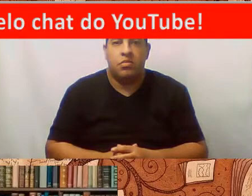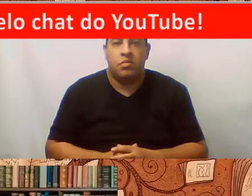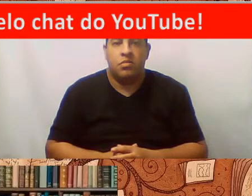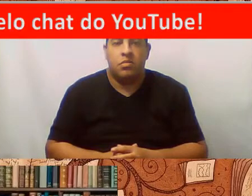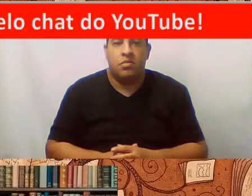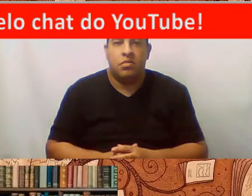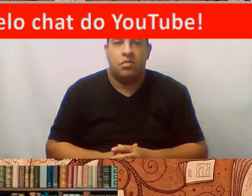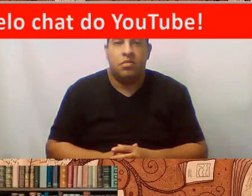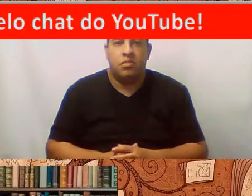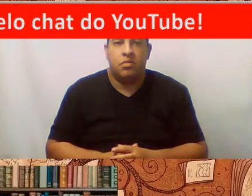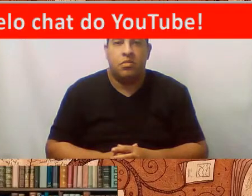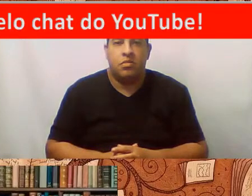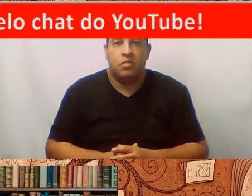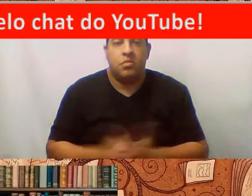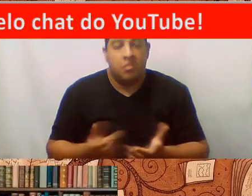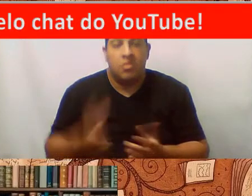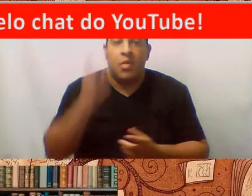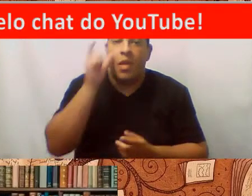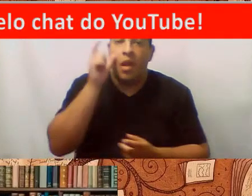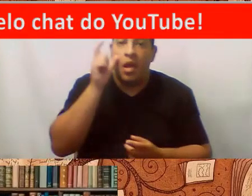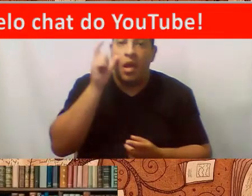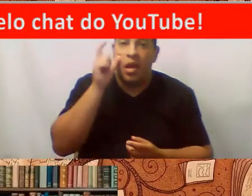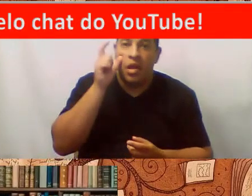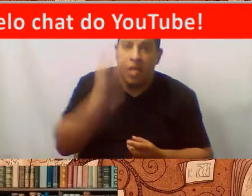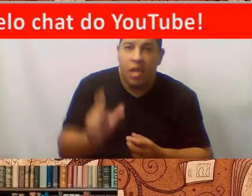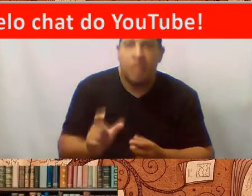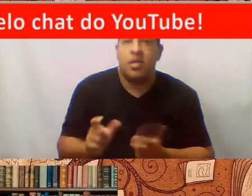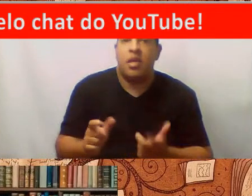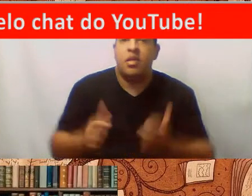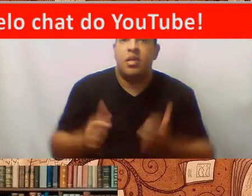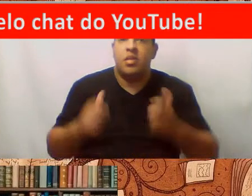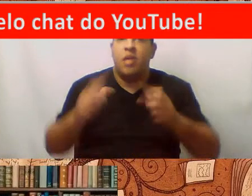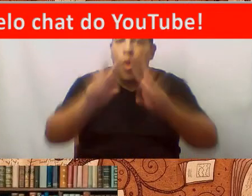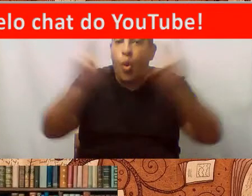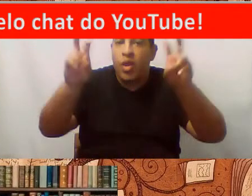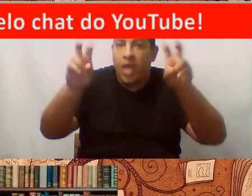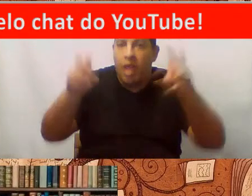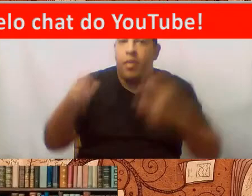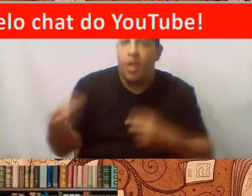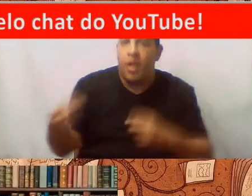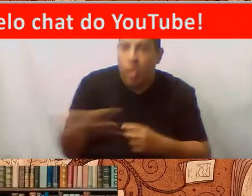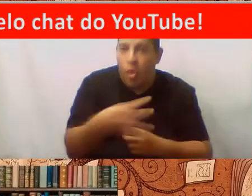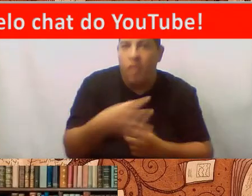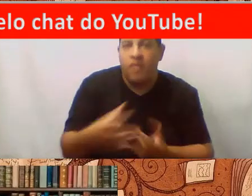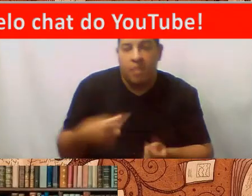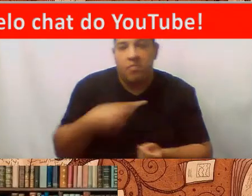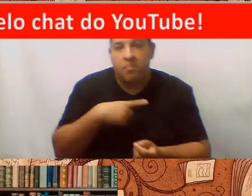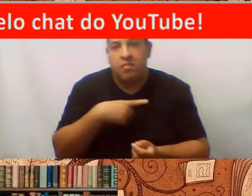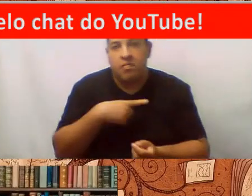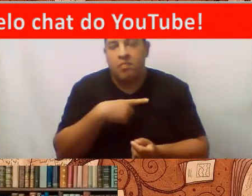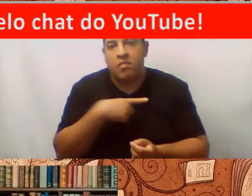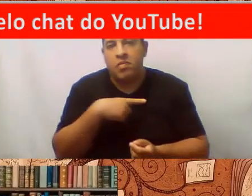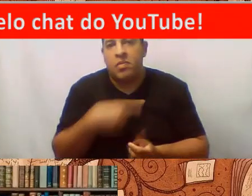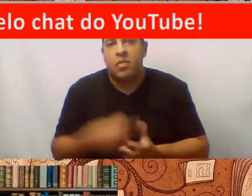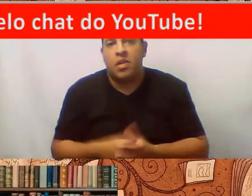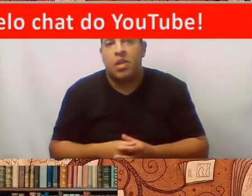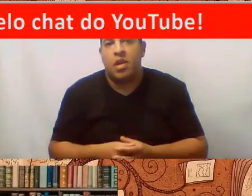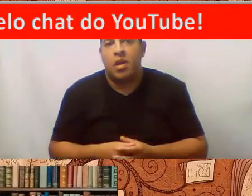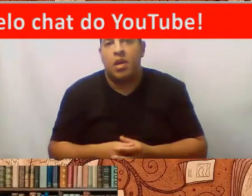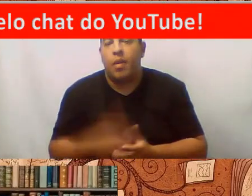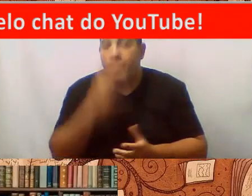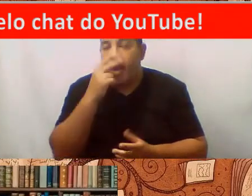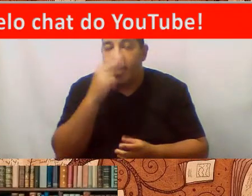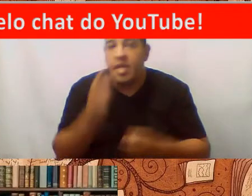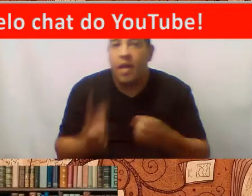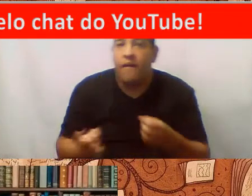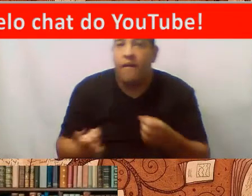afirmado, né? É interessante como essa pauta nova neopentecostal, ele é um retorno,